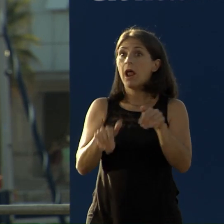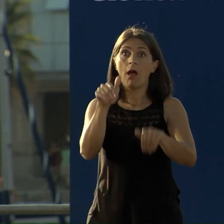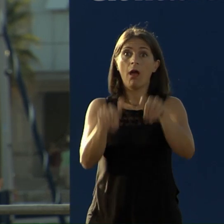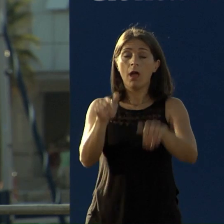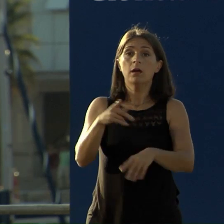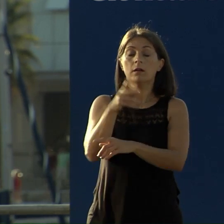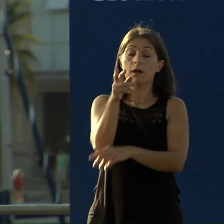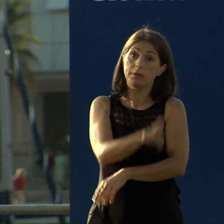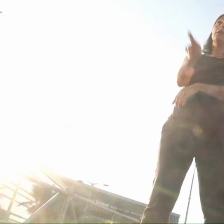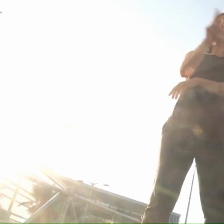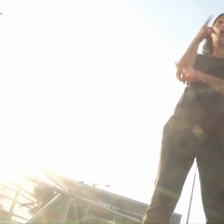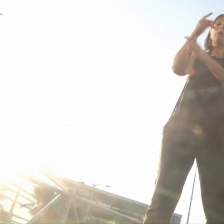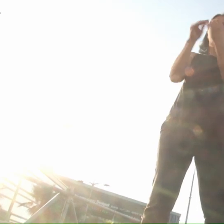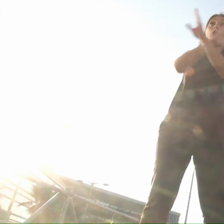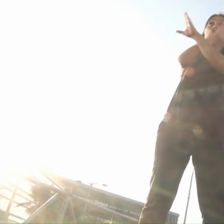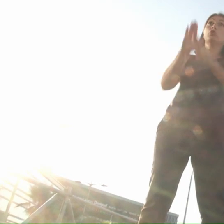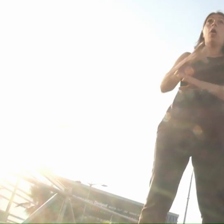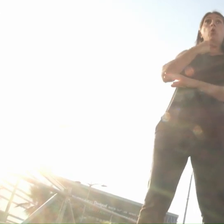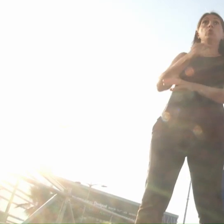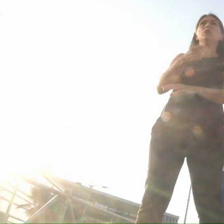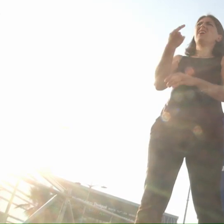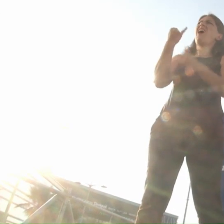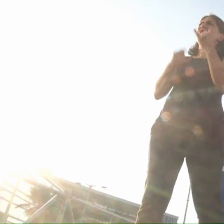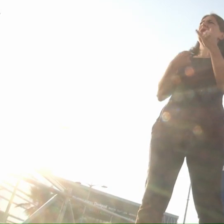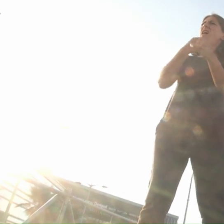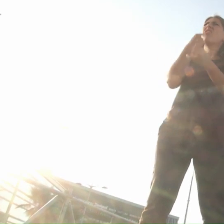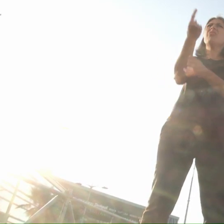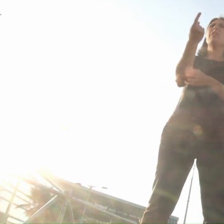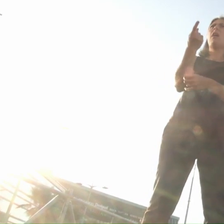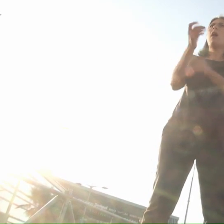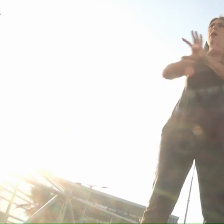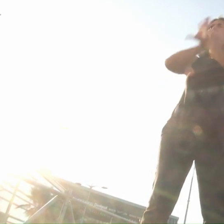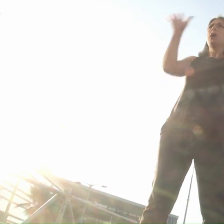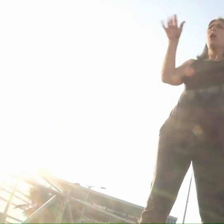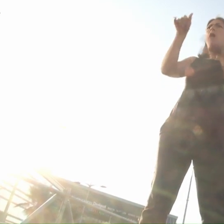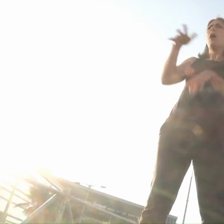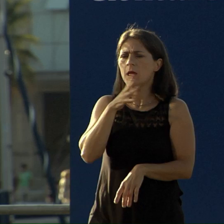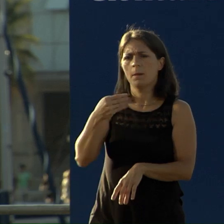resultado les guste. Que lo digan a la cara de la gente. Que eso es lo que está pasando aquí.